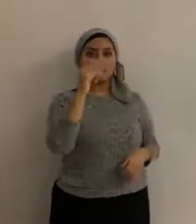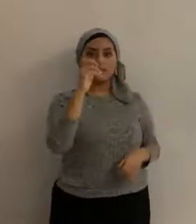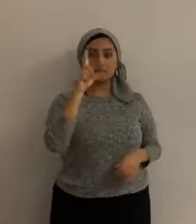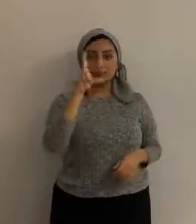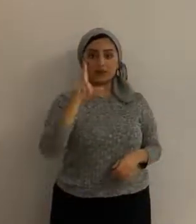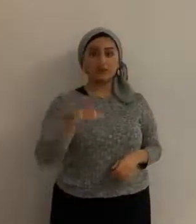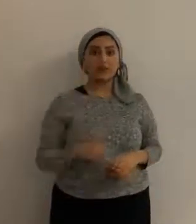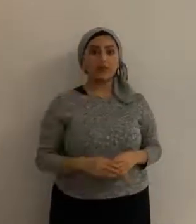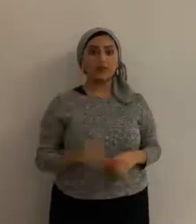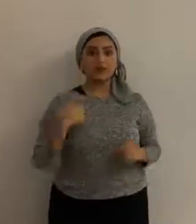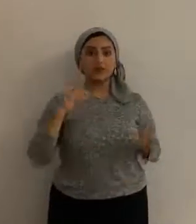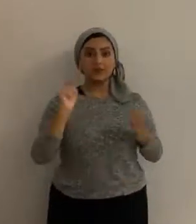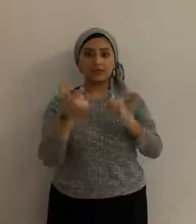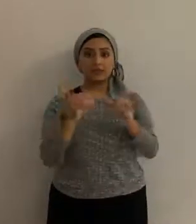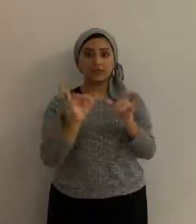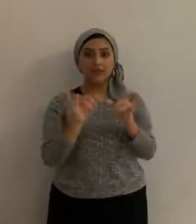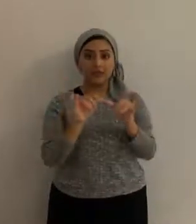cambiar las medidas